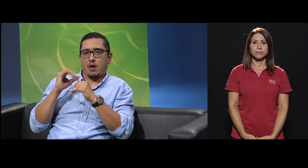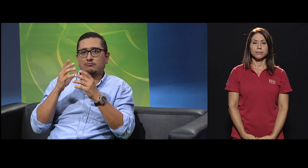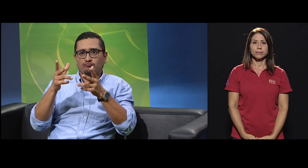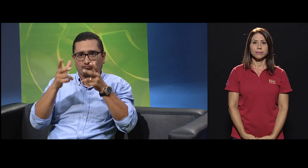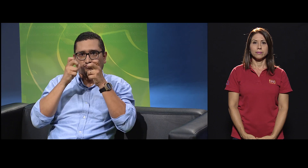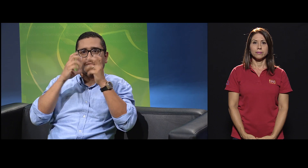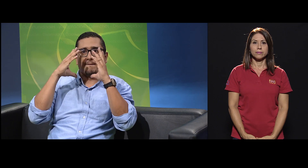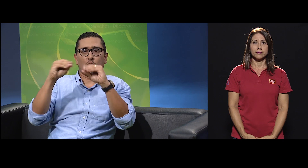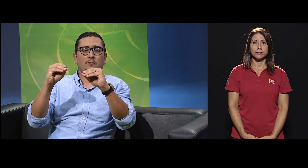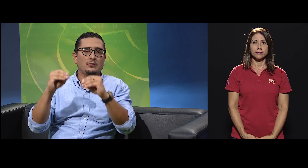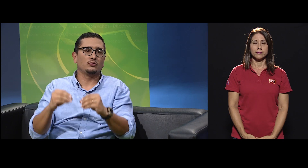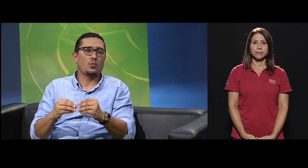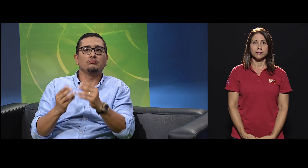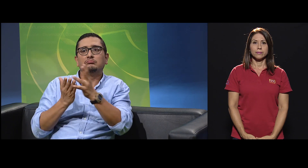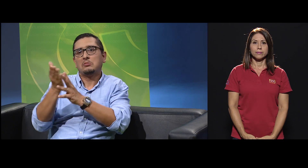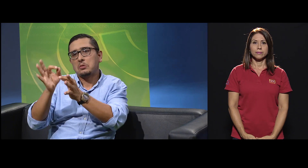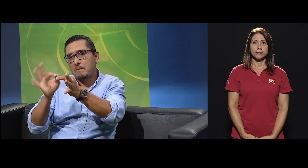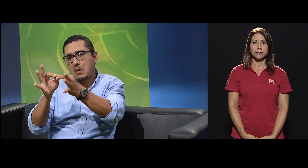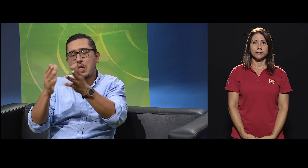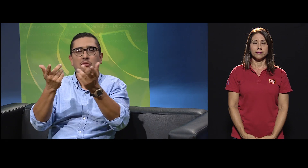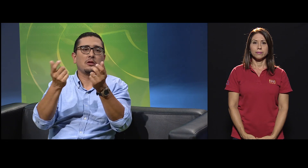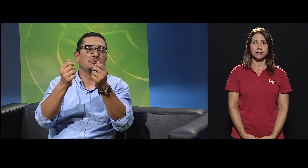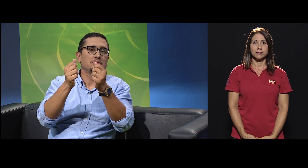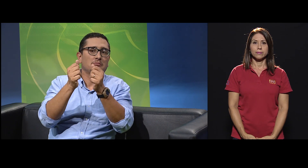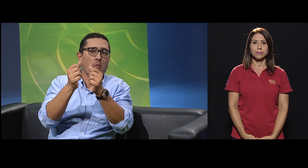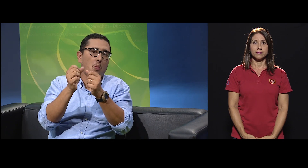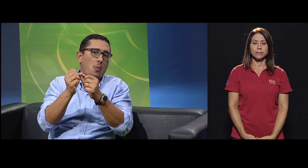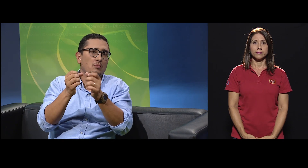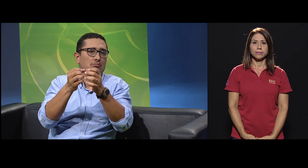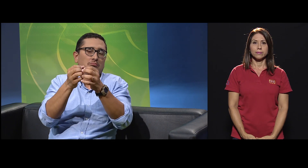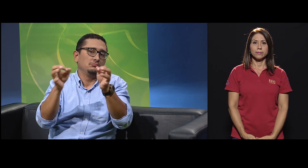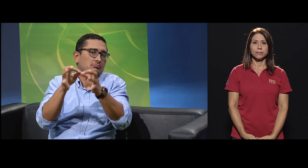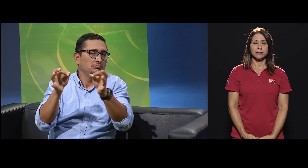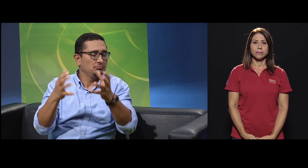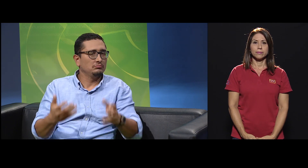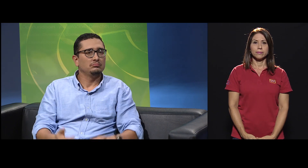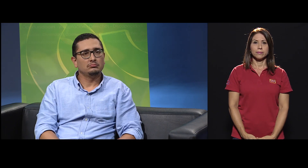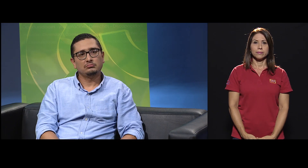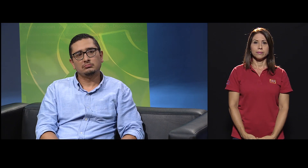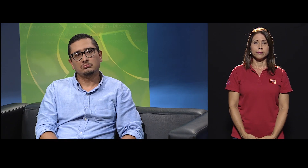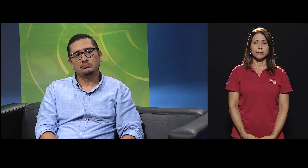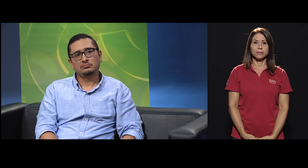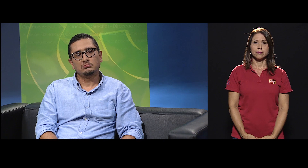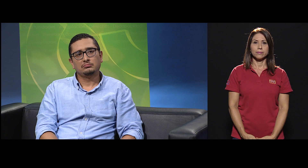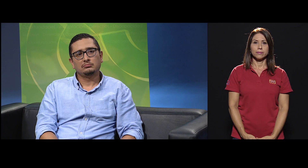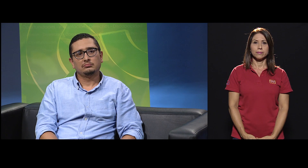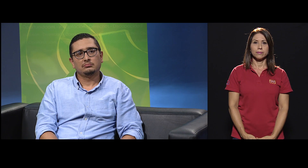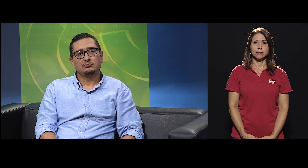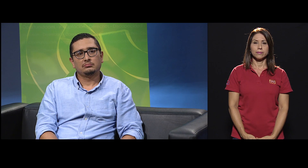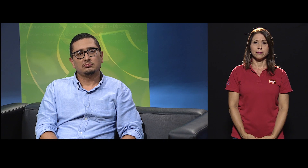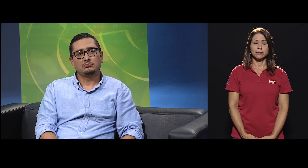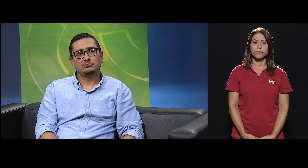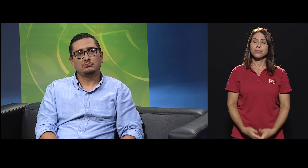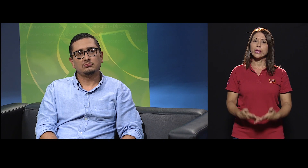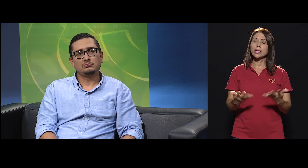cualquier otra persona, personas oyentes y personas sordas teniendo el mismo derecho a tener intérprete LESCO o a los